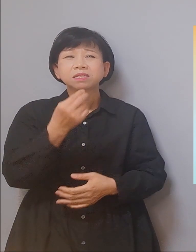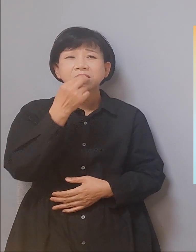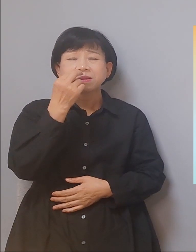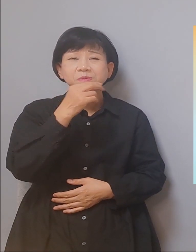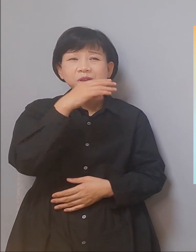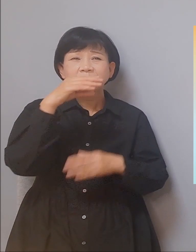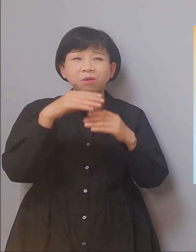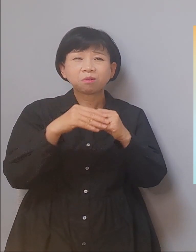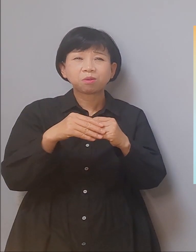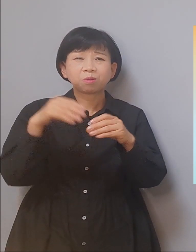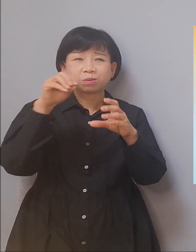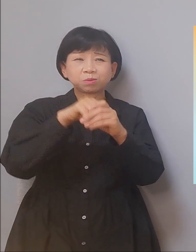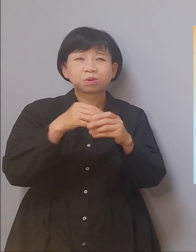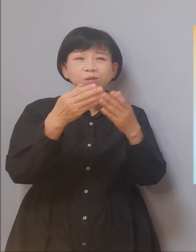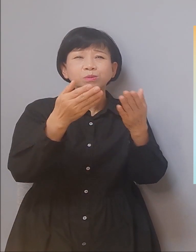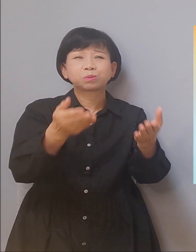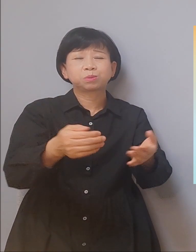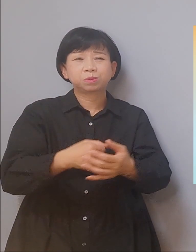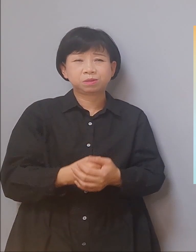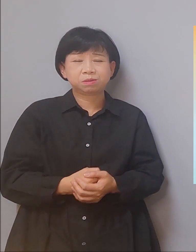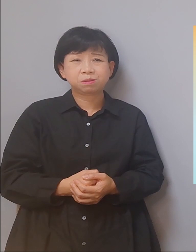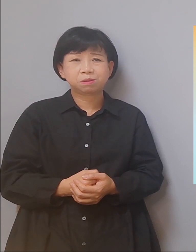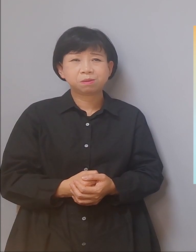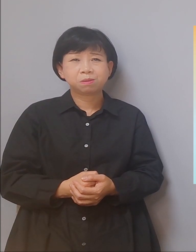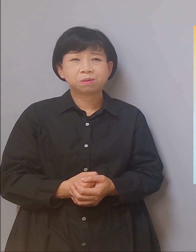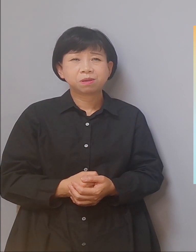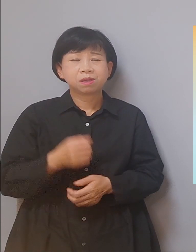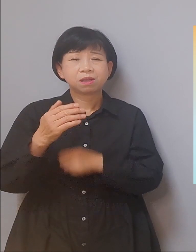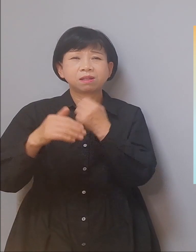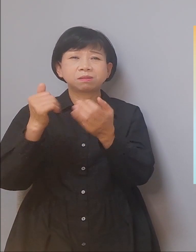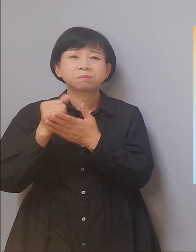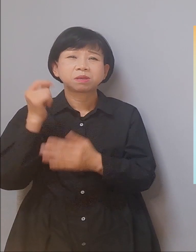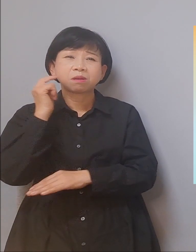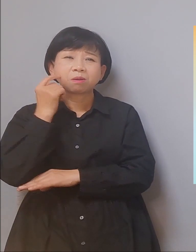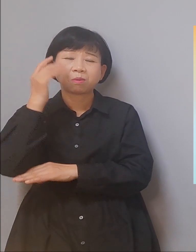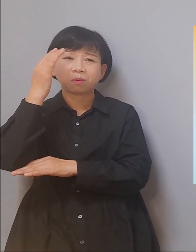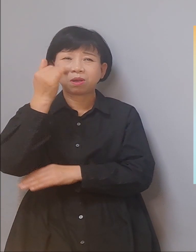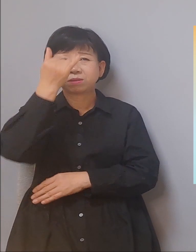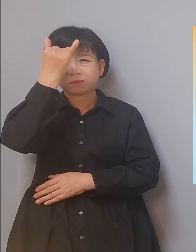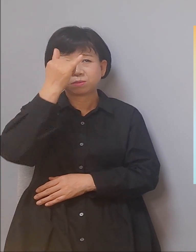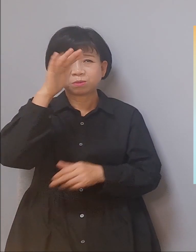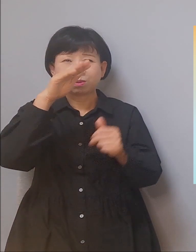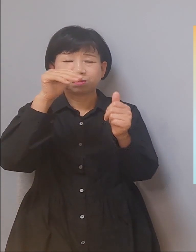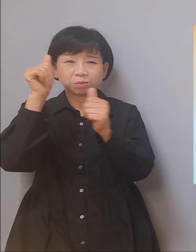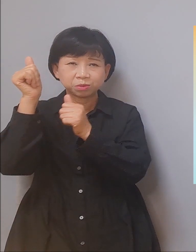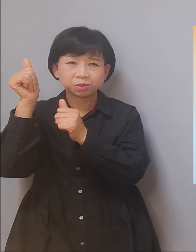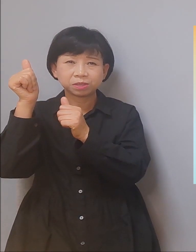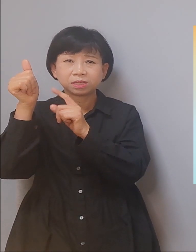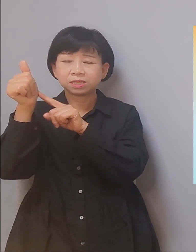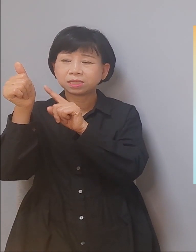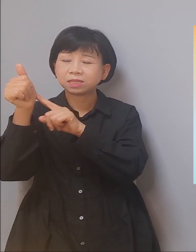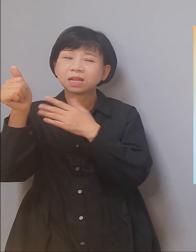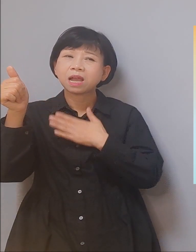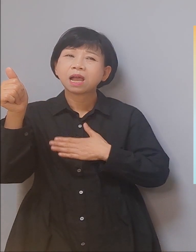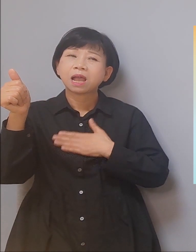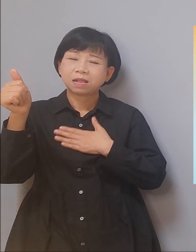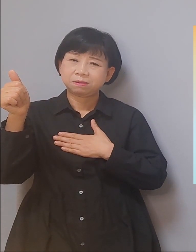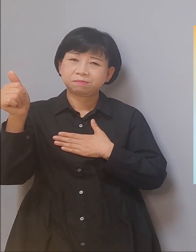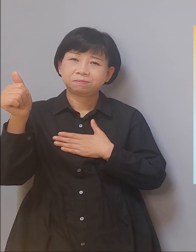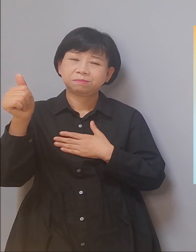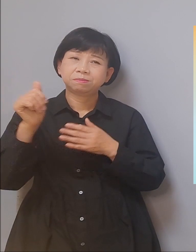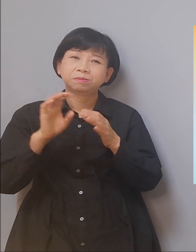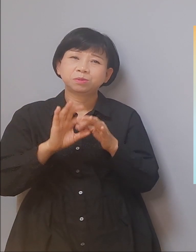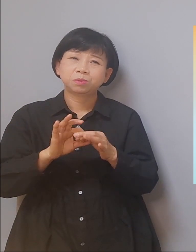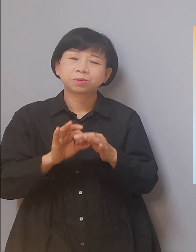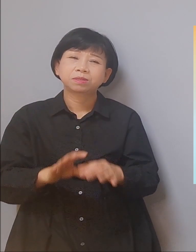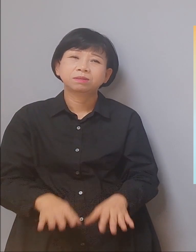우리에게 주셨으니 이는 자기의 영광과 덕으로서 우리를 부르신 이를 알므로 말미암음이라. 아멘.